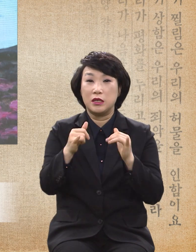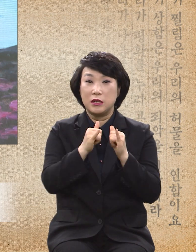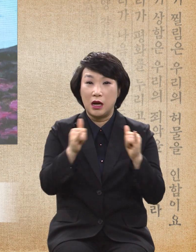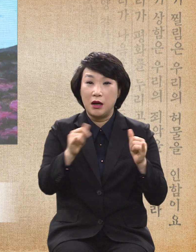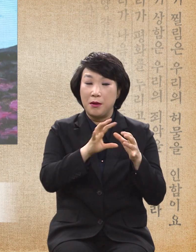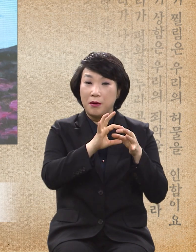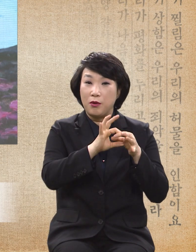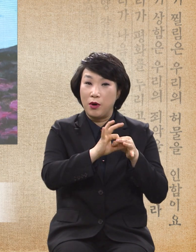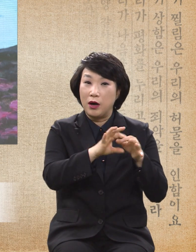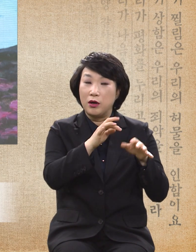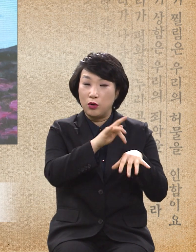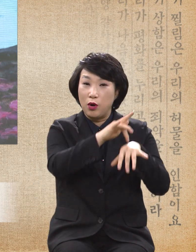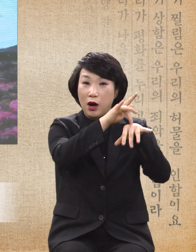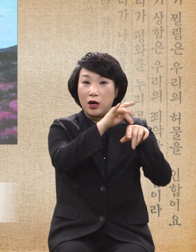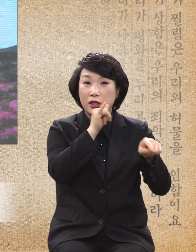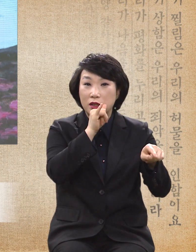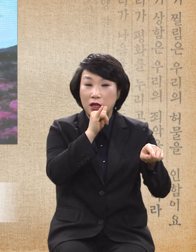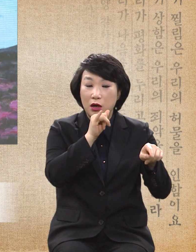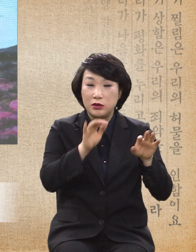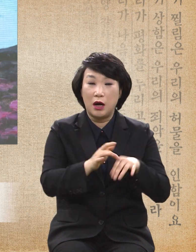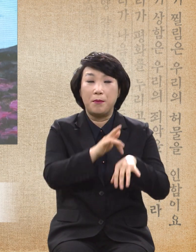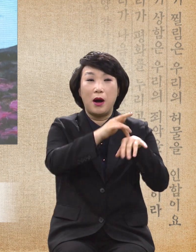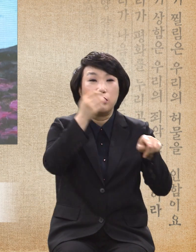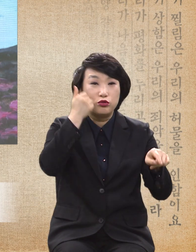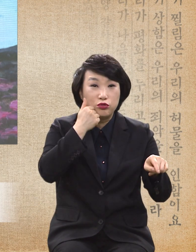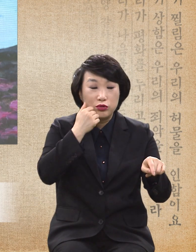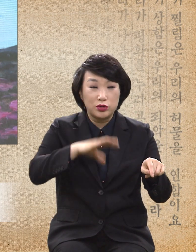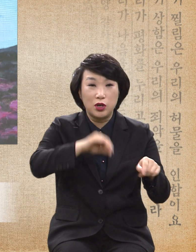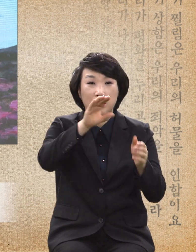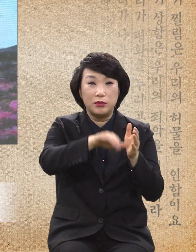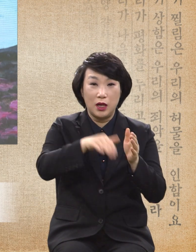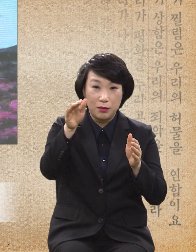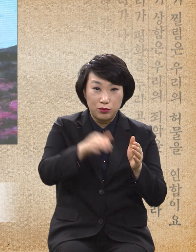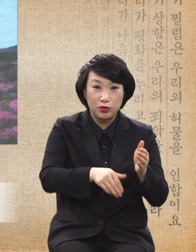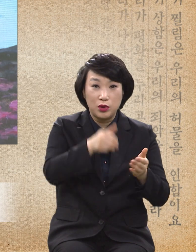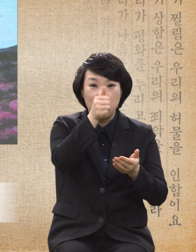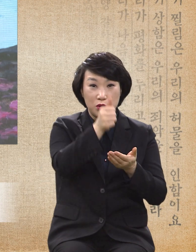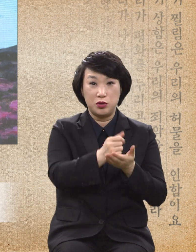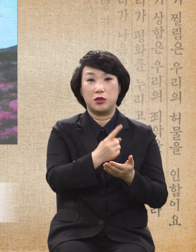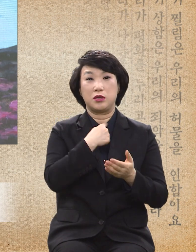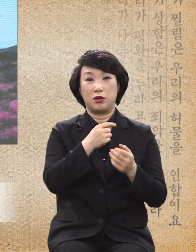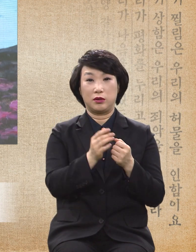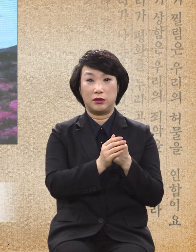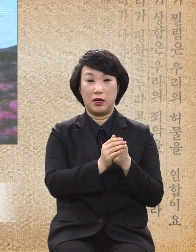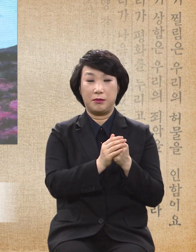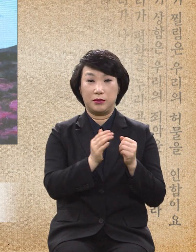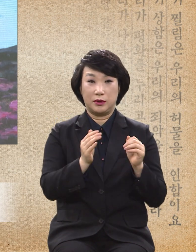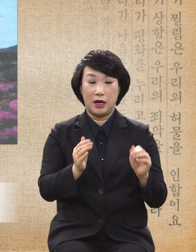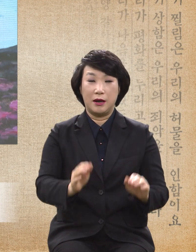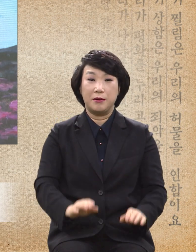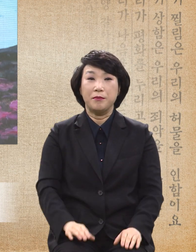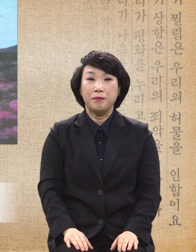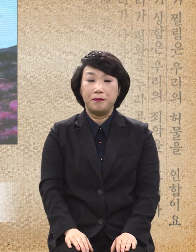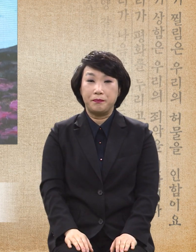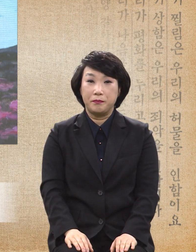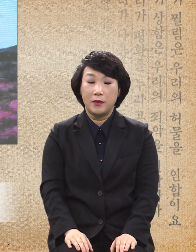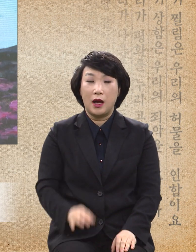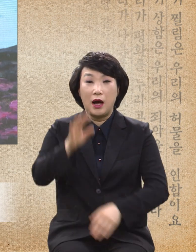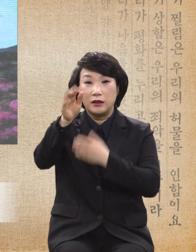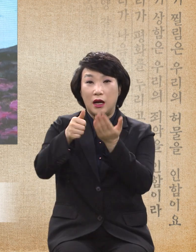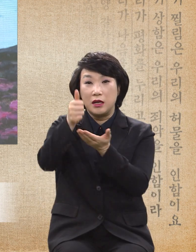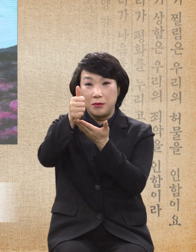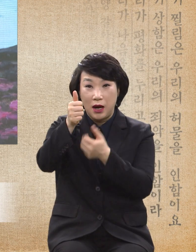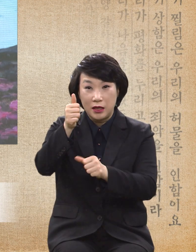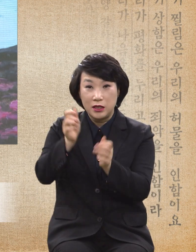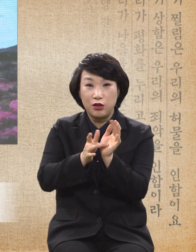자는 마귀에게 속하나니 마귀는 처음부터 범죄함이니라.